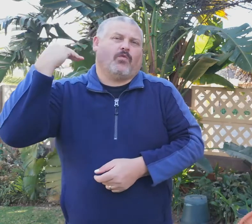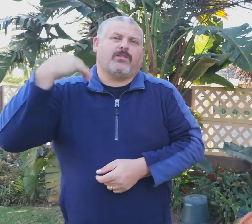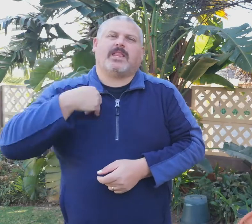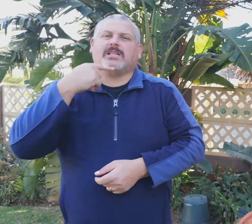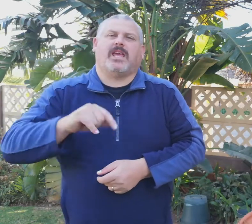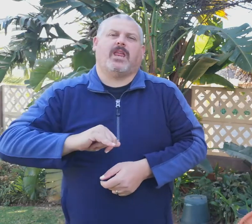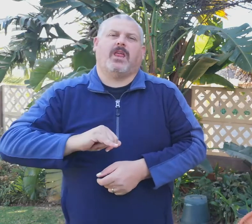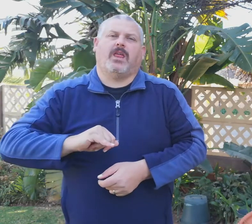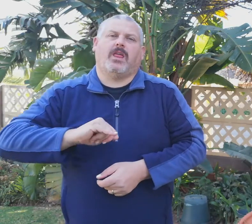Ons voel wat ek sê.